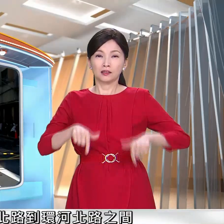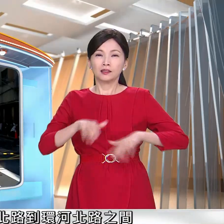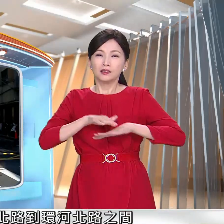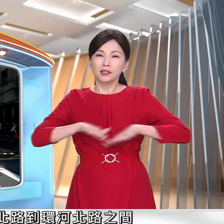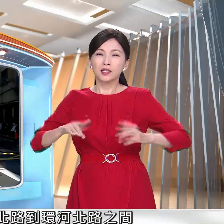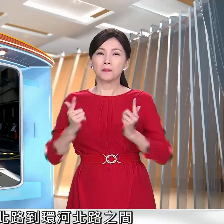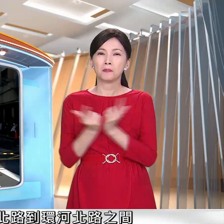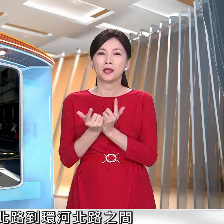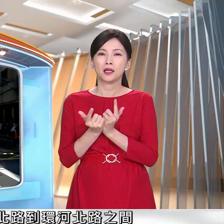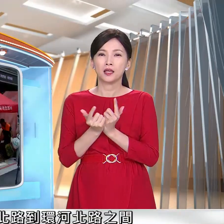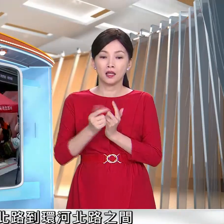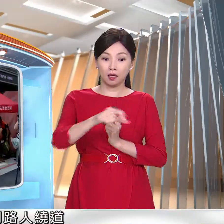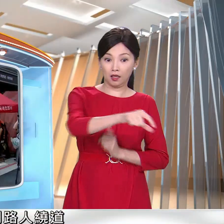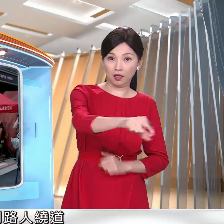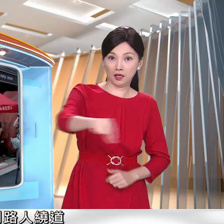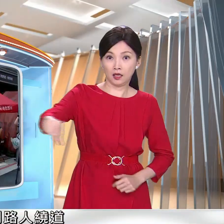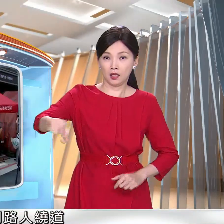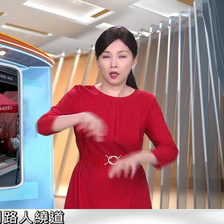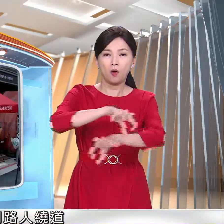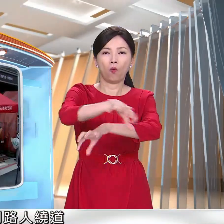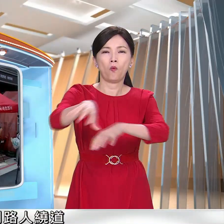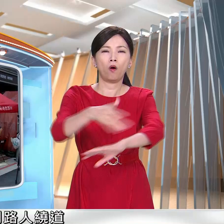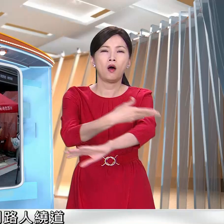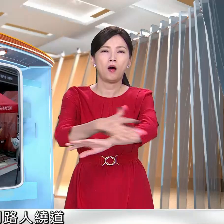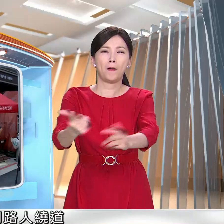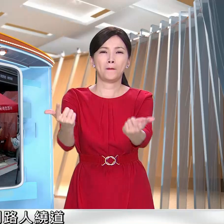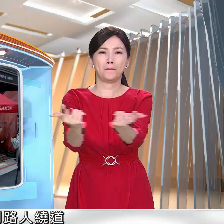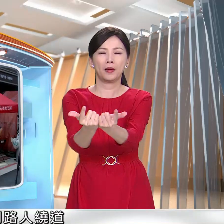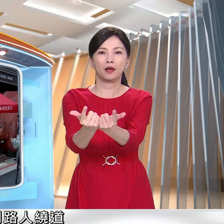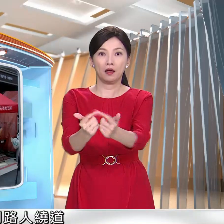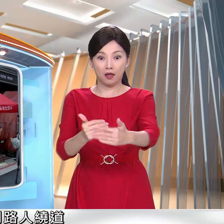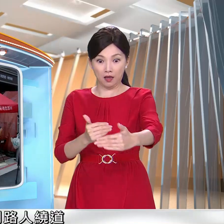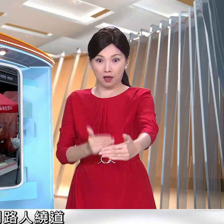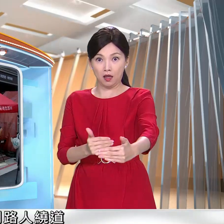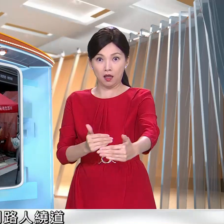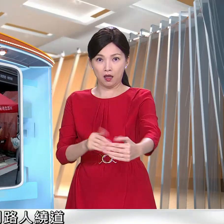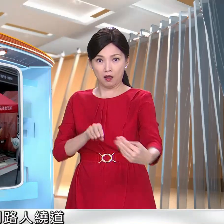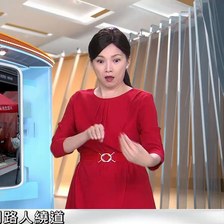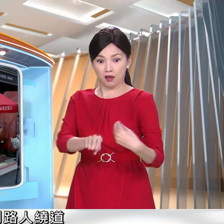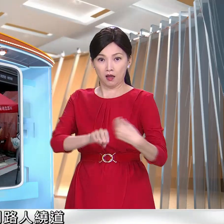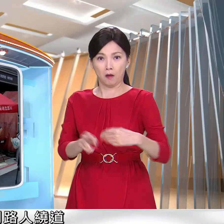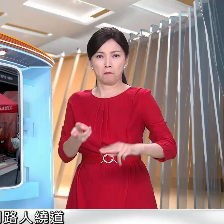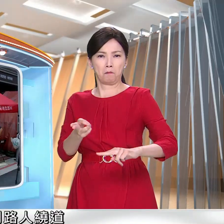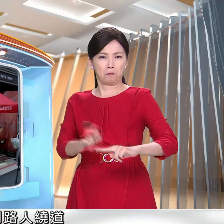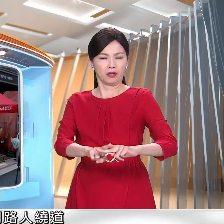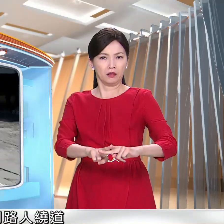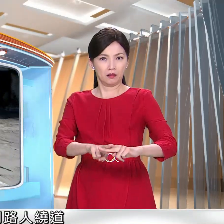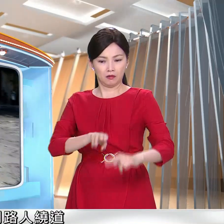北路之间车道封闭当中，请用路人要绕